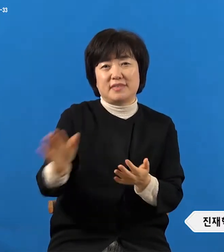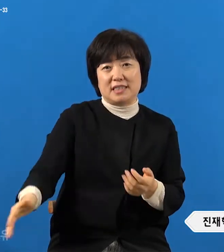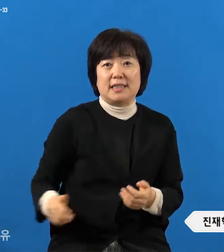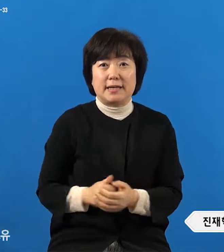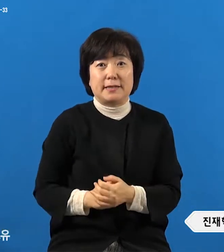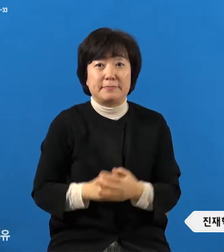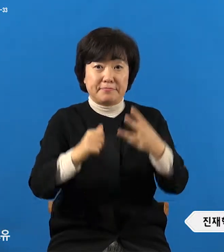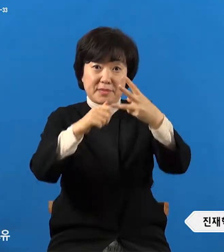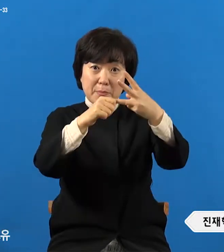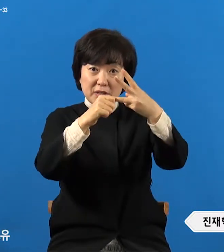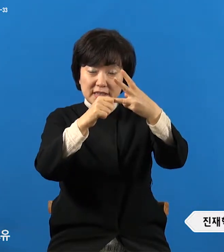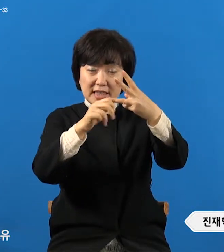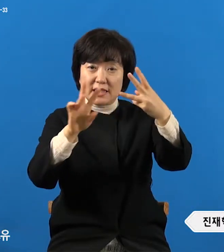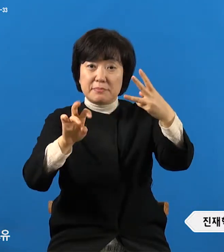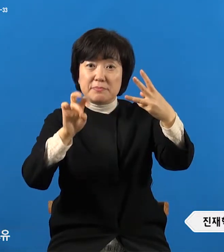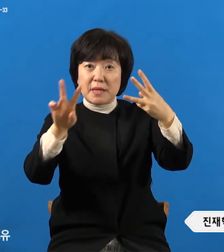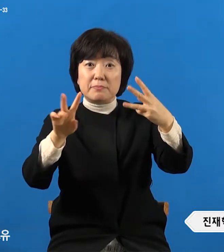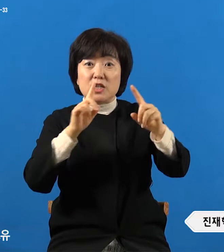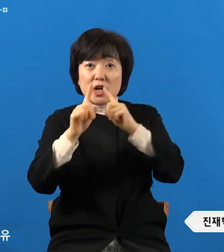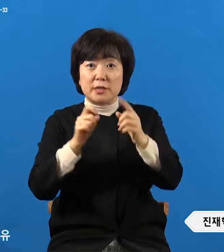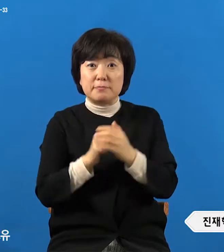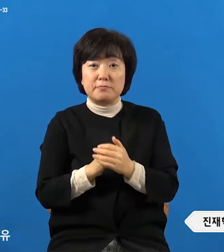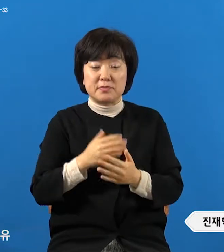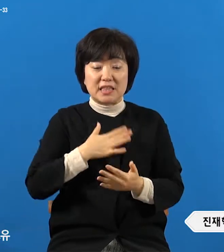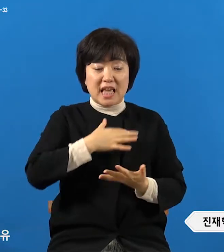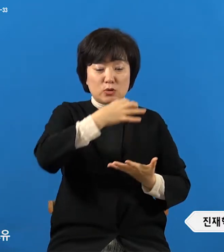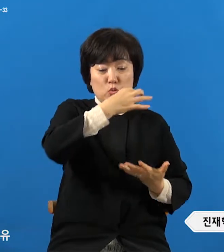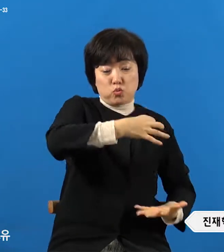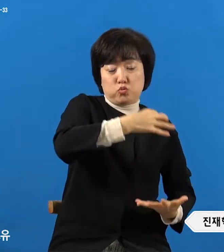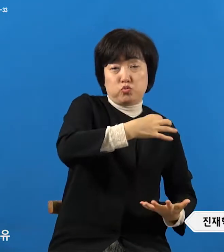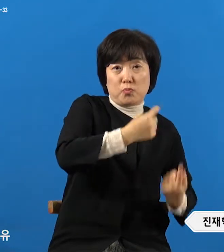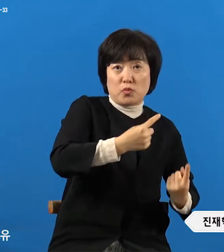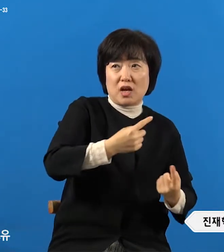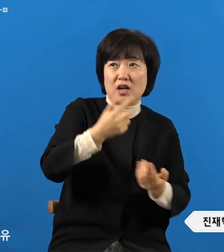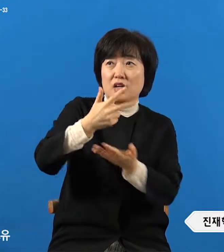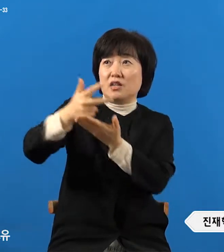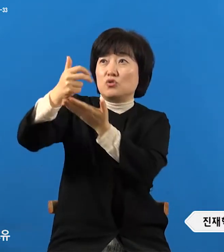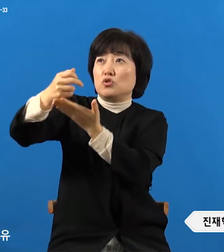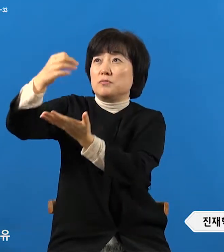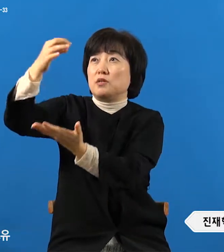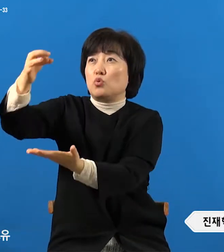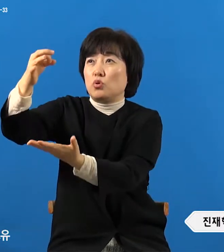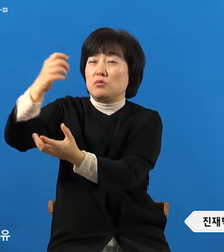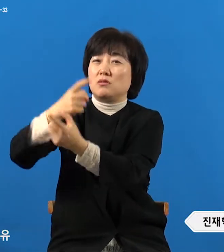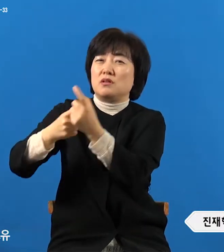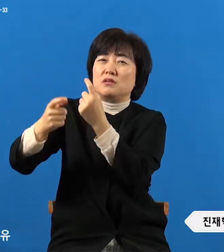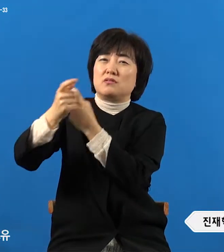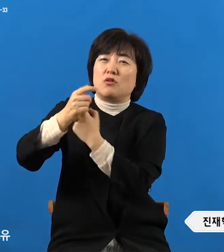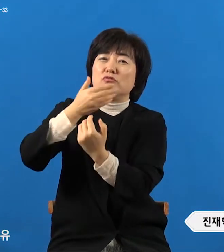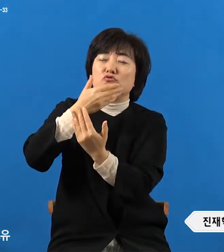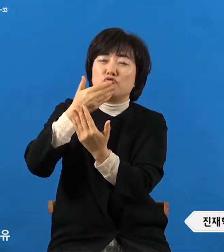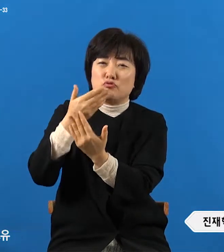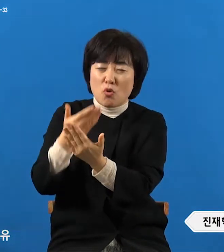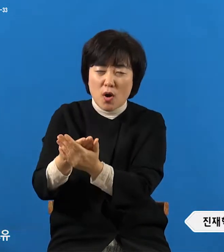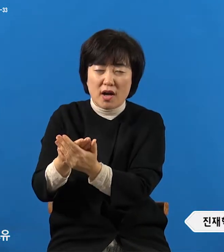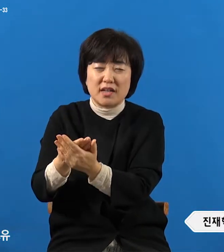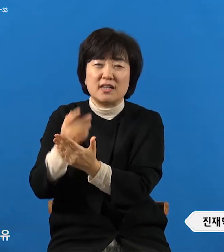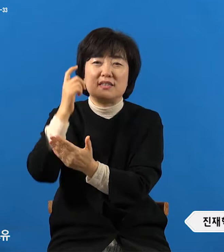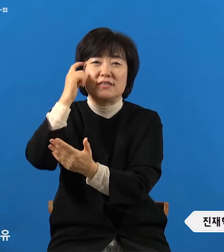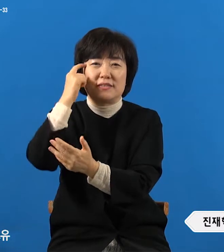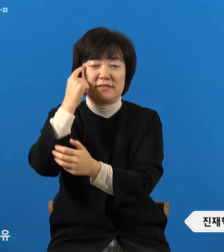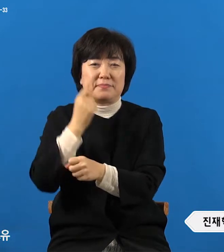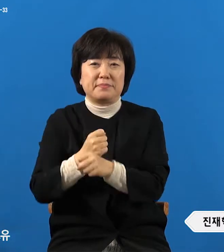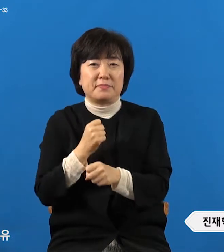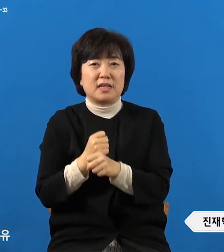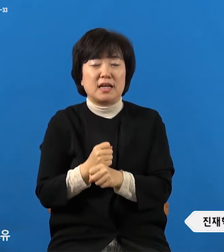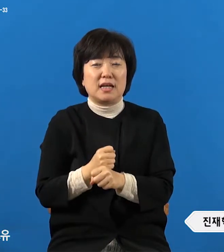번째는 33절에 나옵니다. 내 소유보다 주님의 소유를 더 중요하게